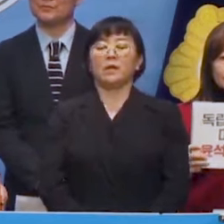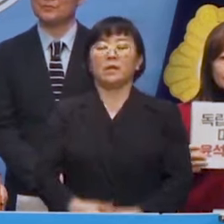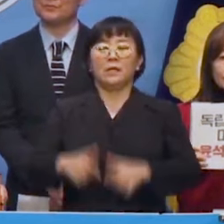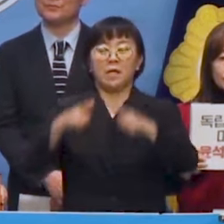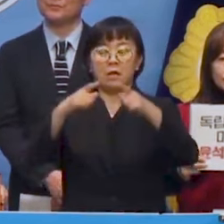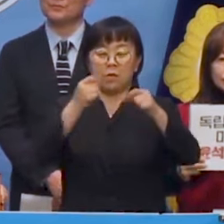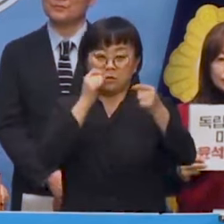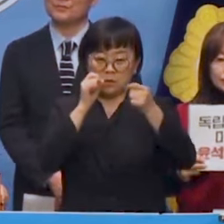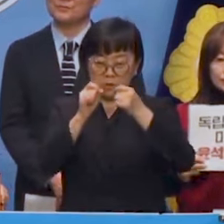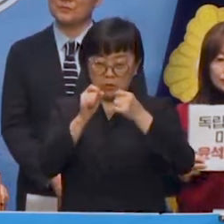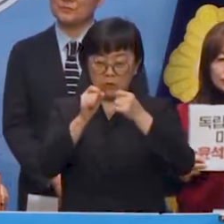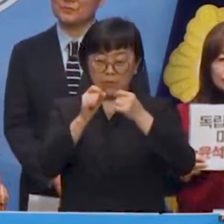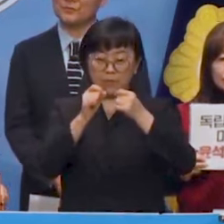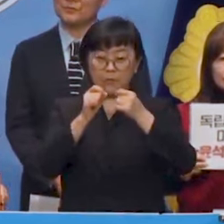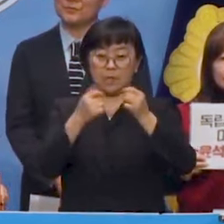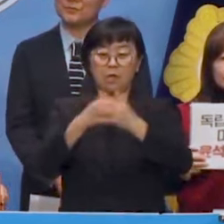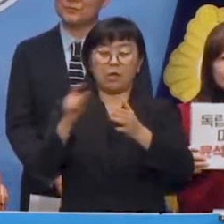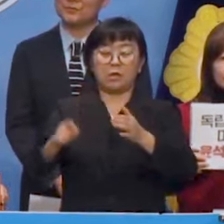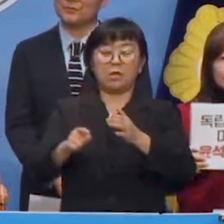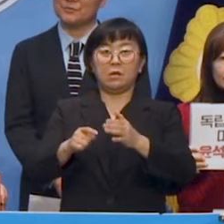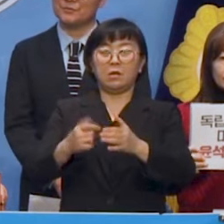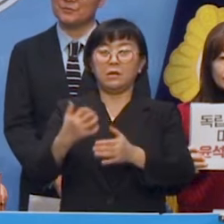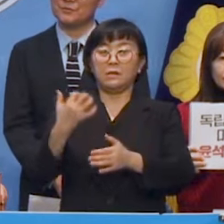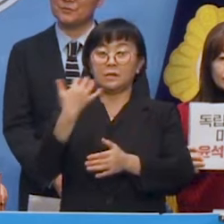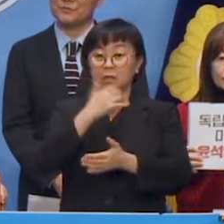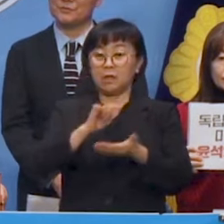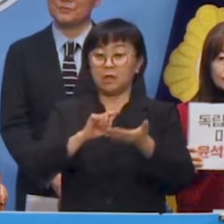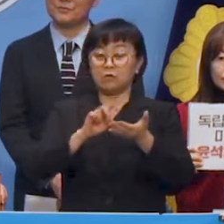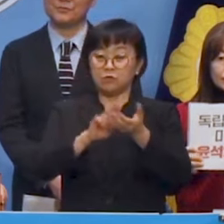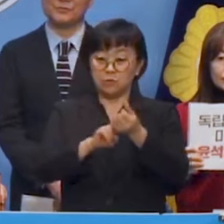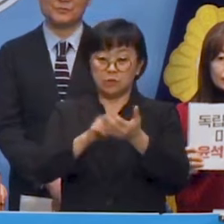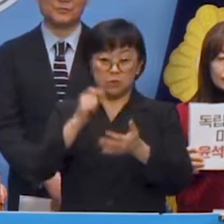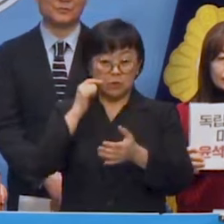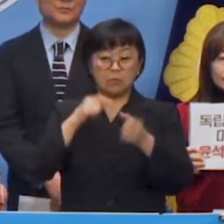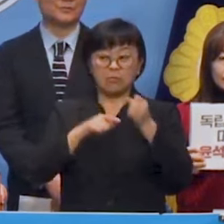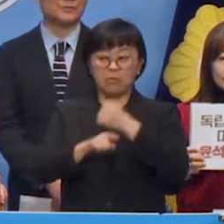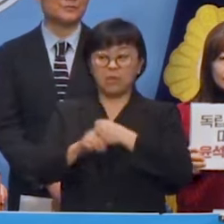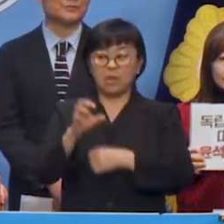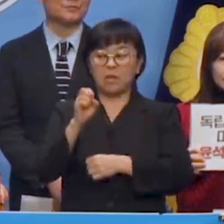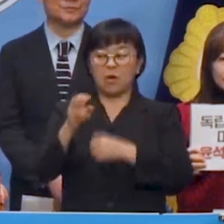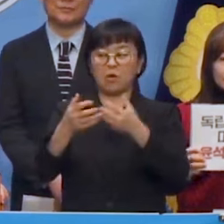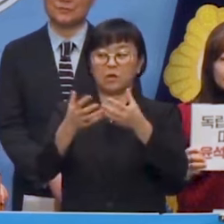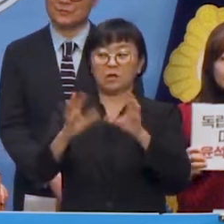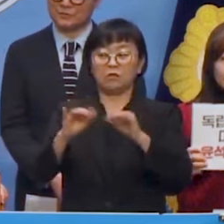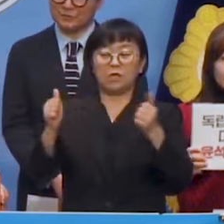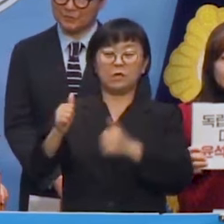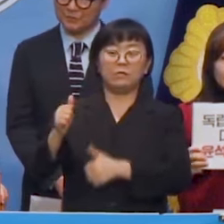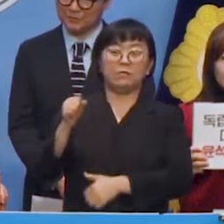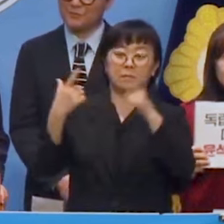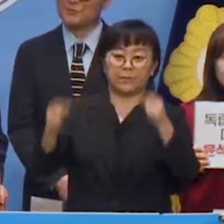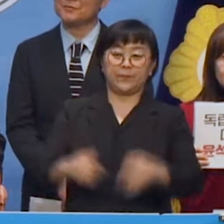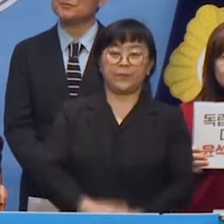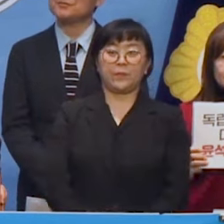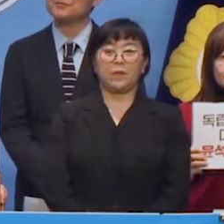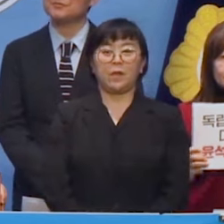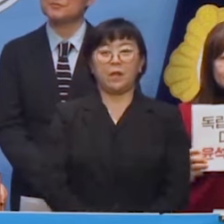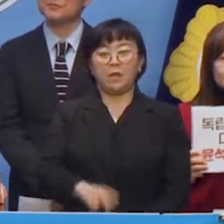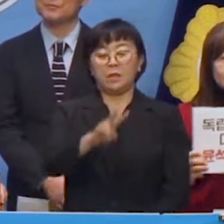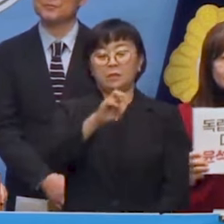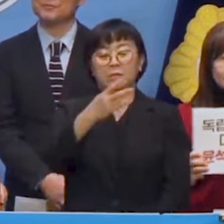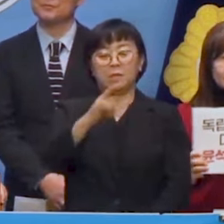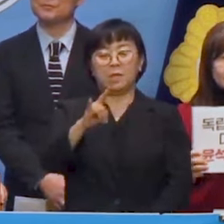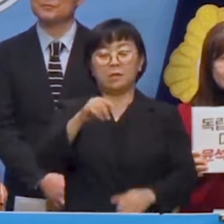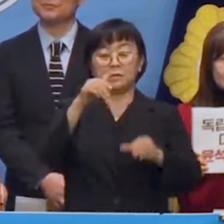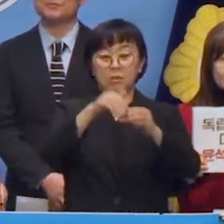친일 반민족, 반민주의 본색을 숨기지 못하는 것은 여당인 국힘당도 마찬가지입니다. 22대